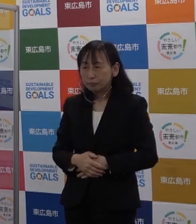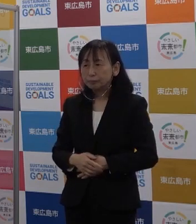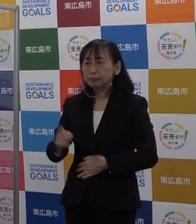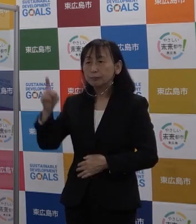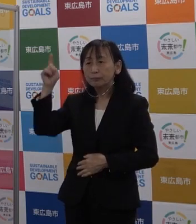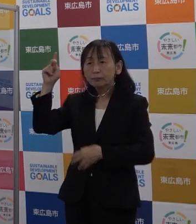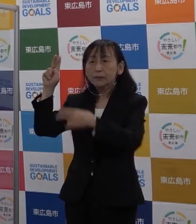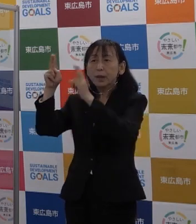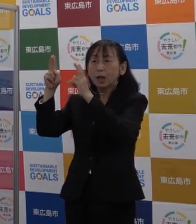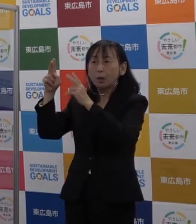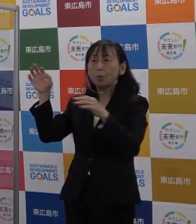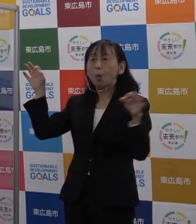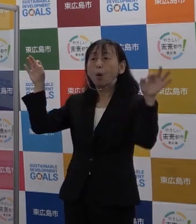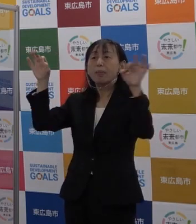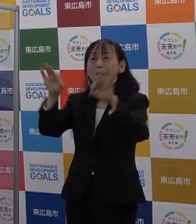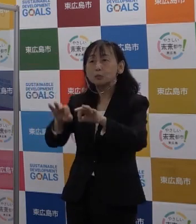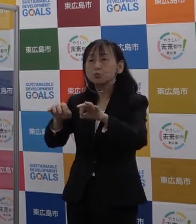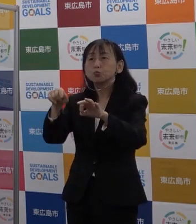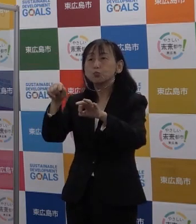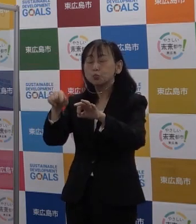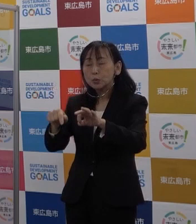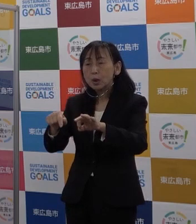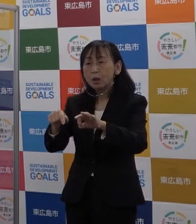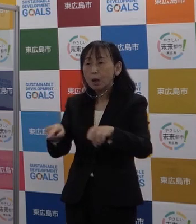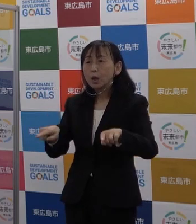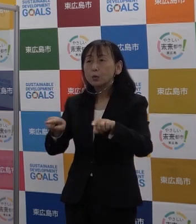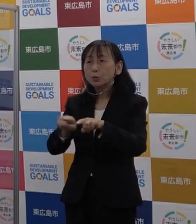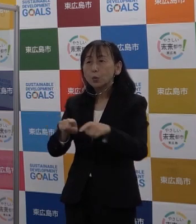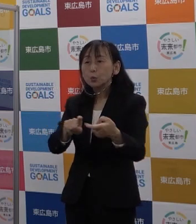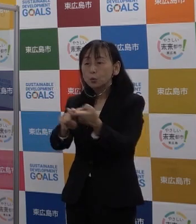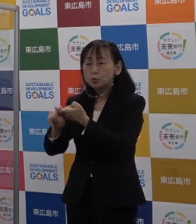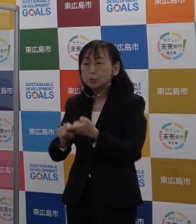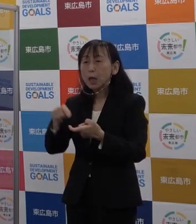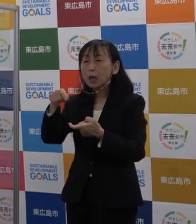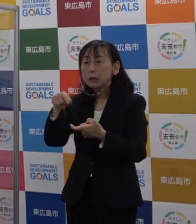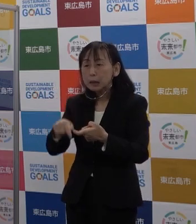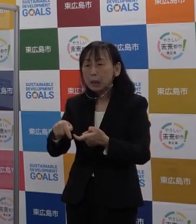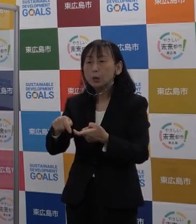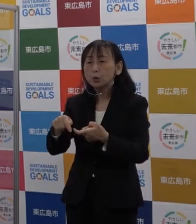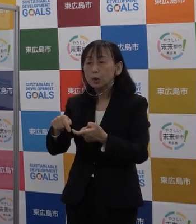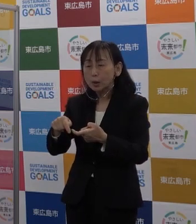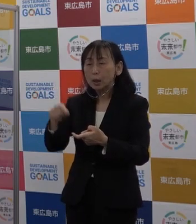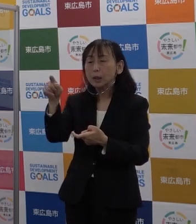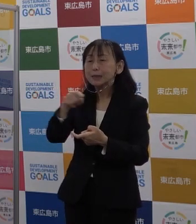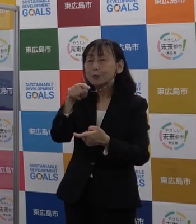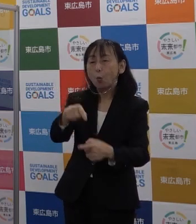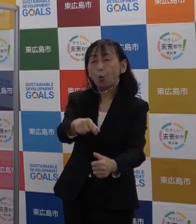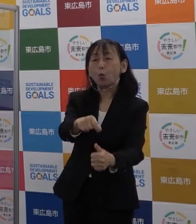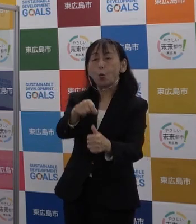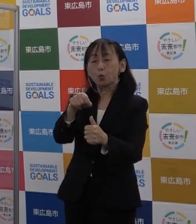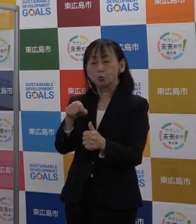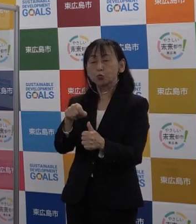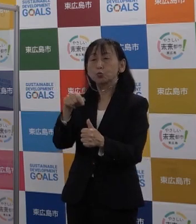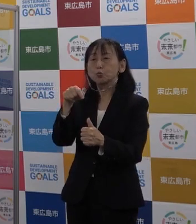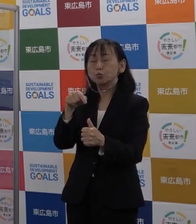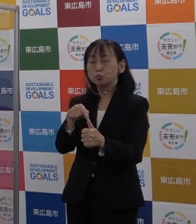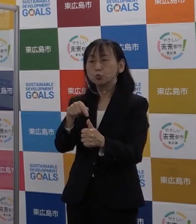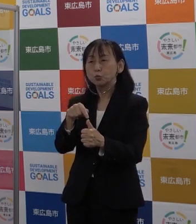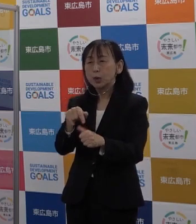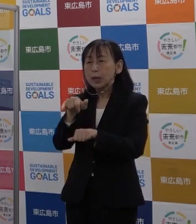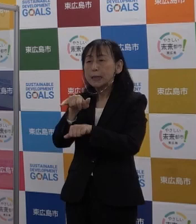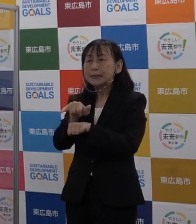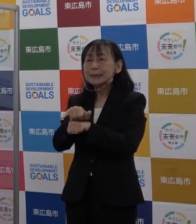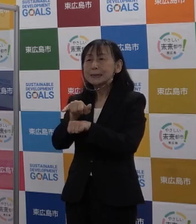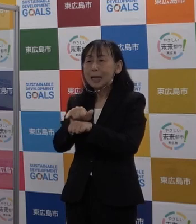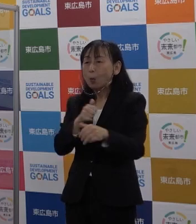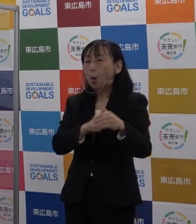業協同組合を作ると。でこの協同組合の方で人を雇用をして、で人材を派遣するわ